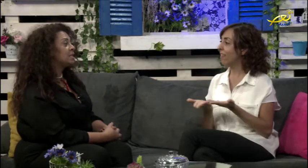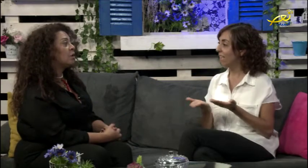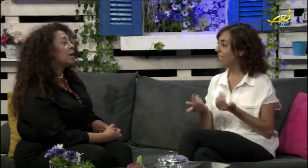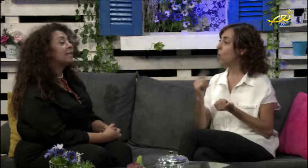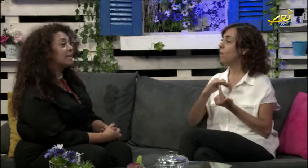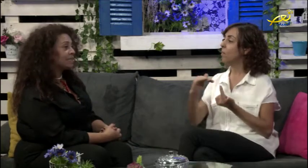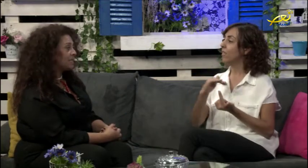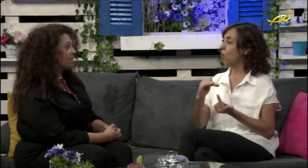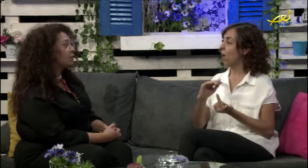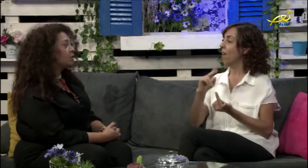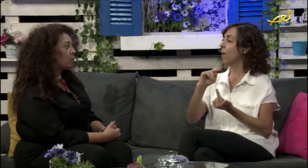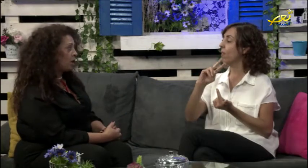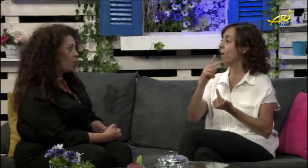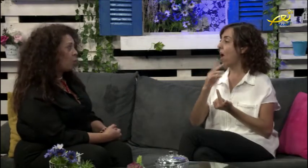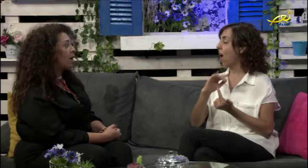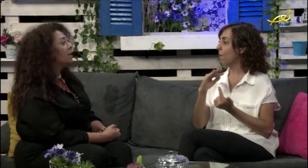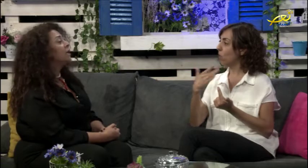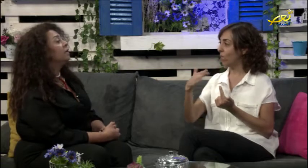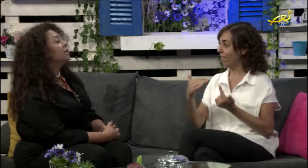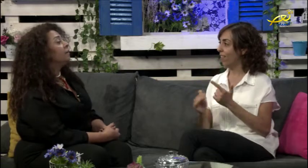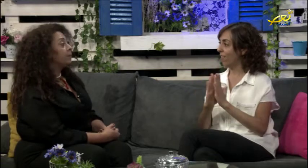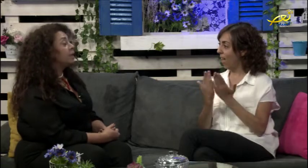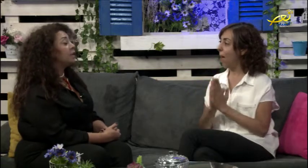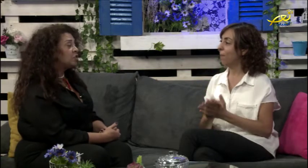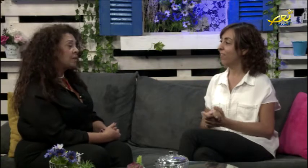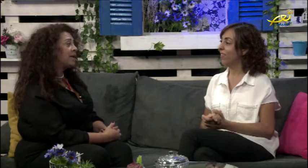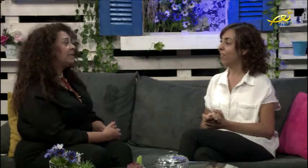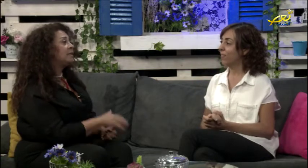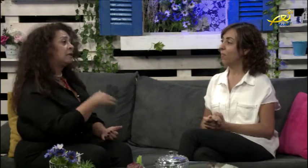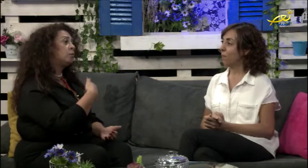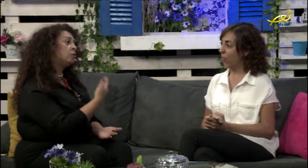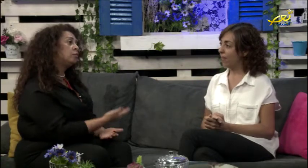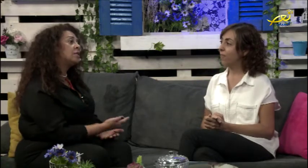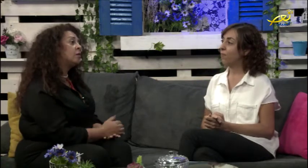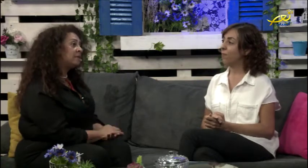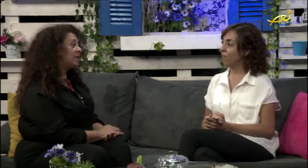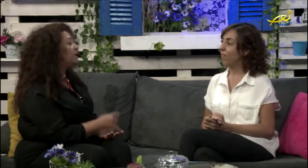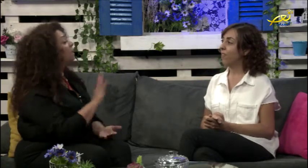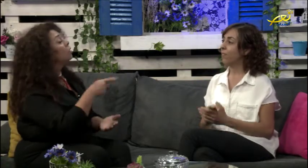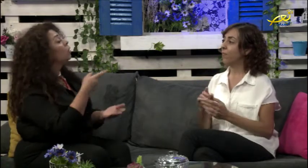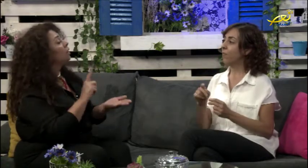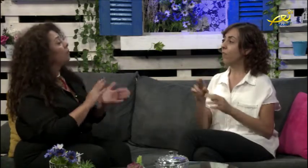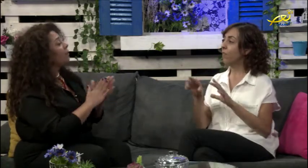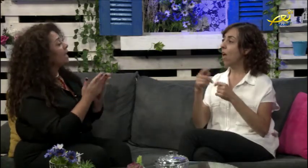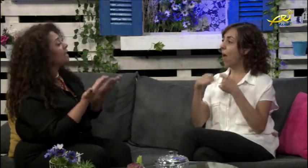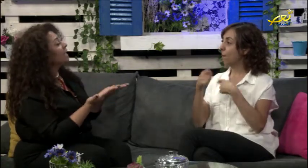المستوى التأسيسي، المستوى الأول. رجع بعدين عملوا مستوى تاني. بهيدا